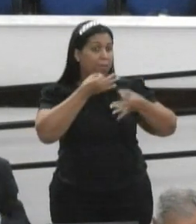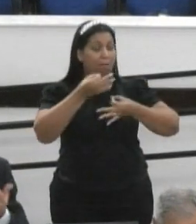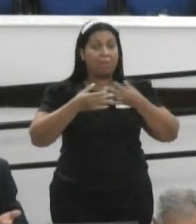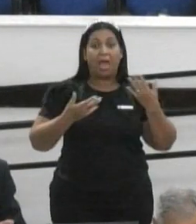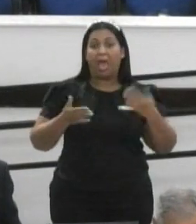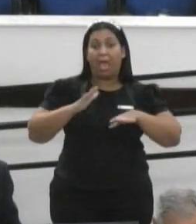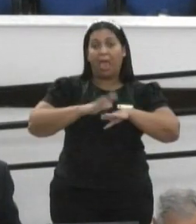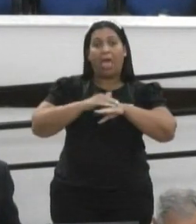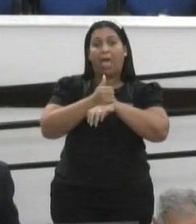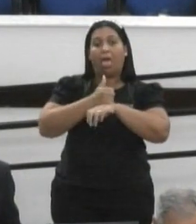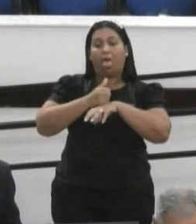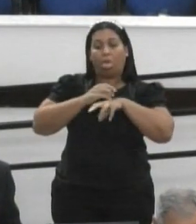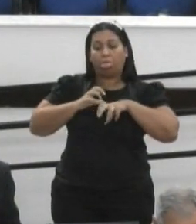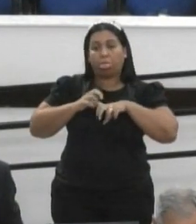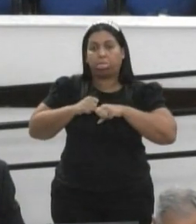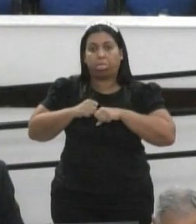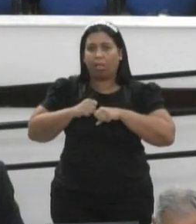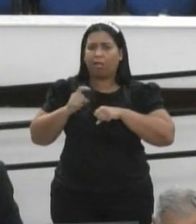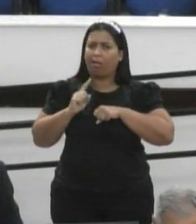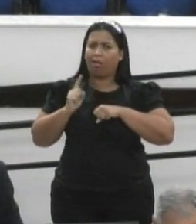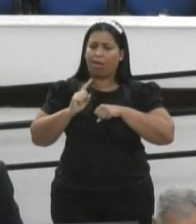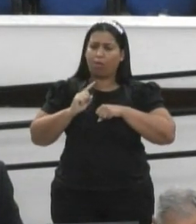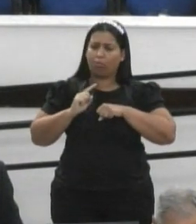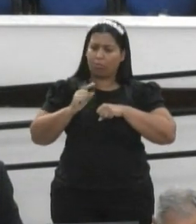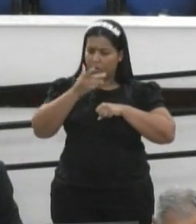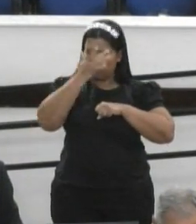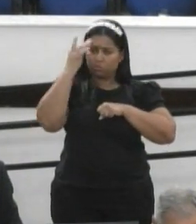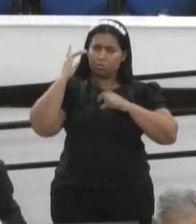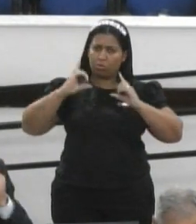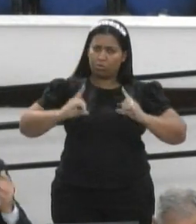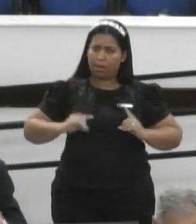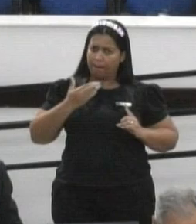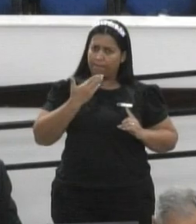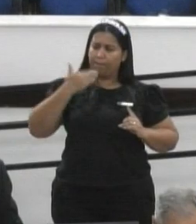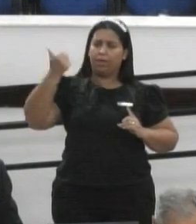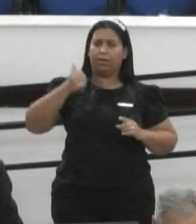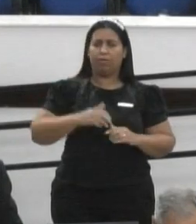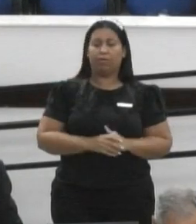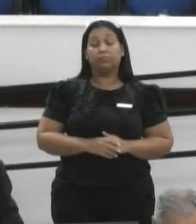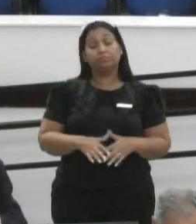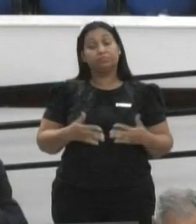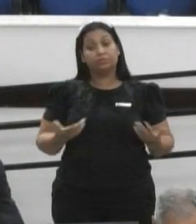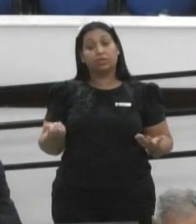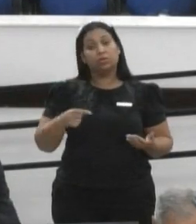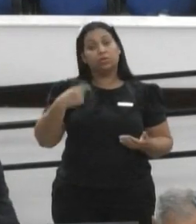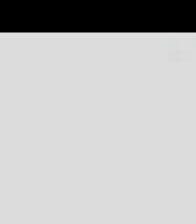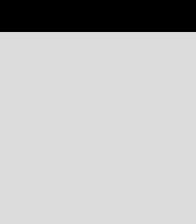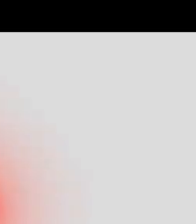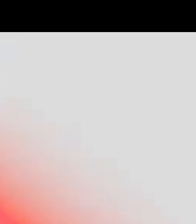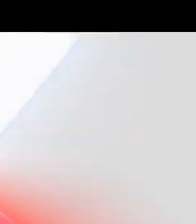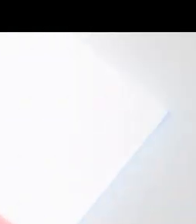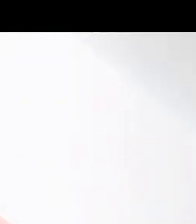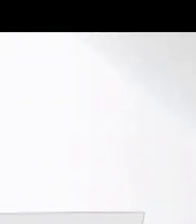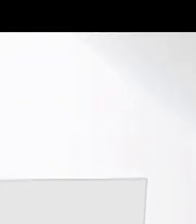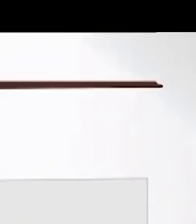maior do que a dignidade das pessoas. Então, eu encerro por aqui, depois volto a falar no assunto. Muito obrigado, presidente.